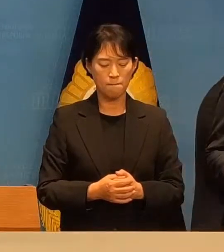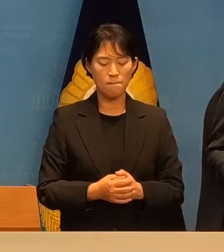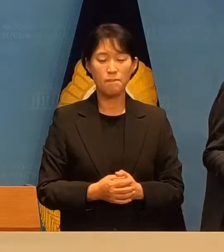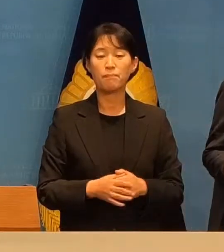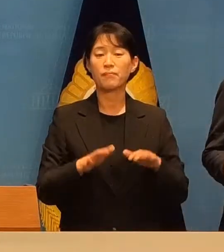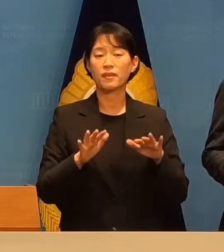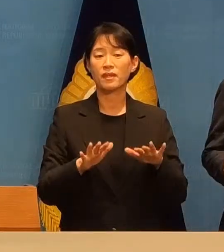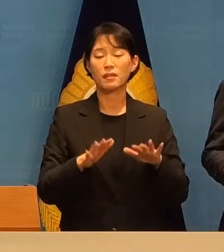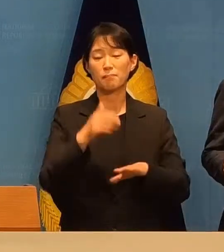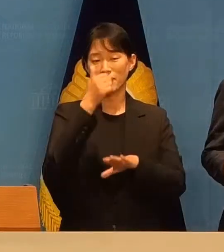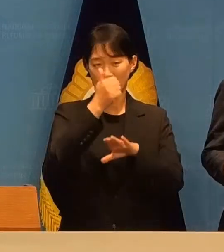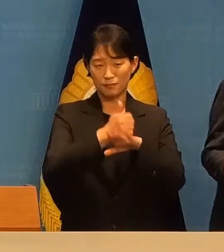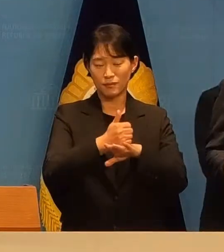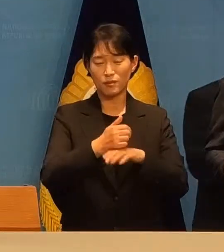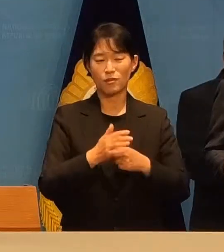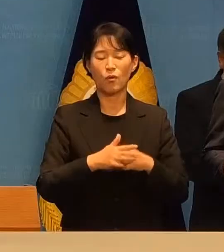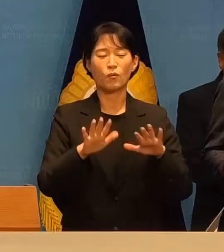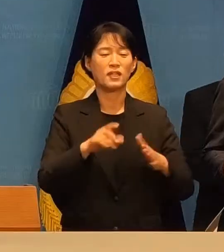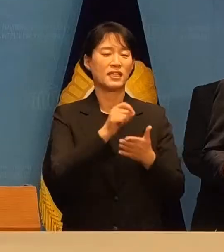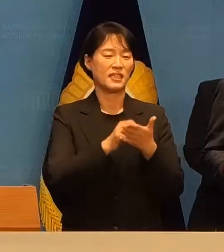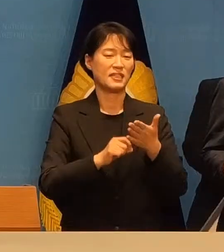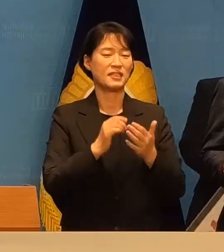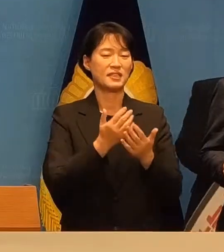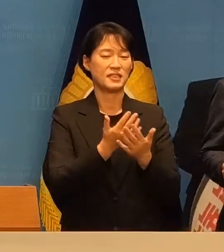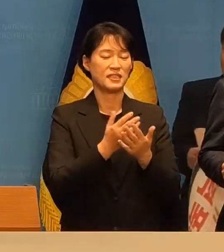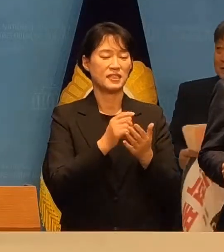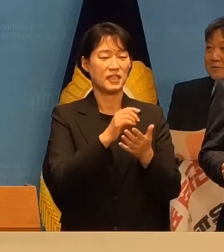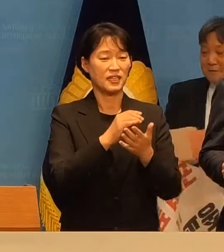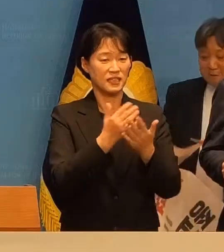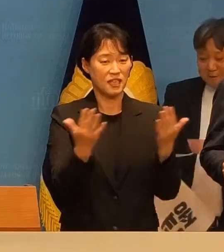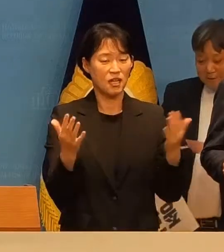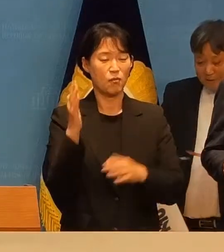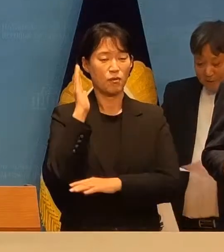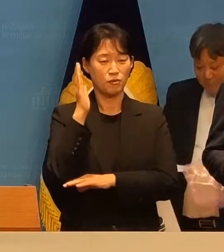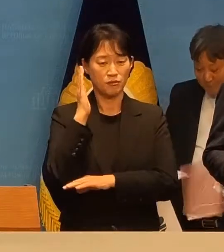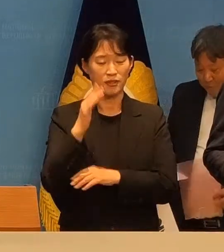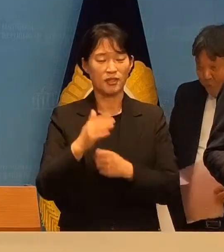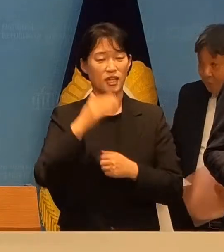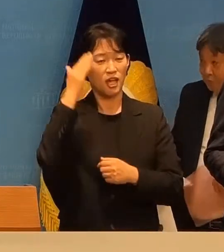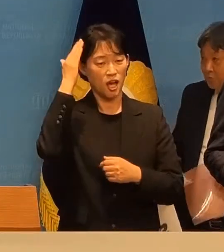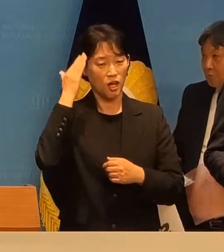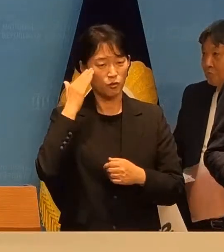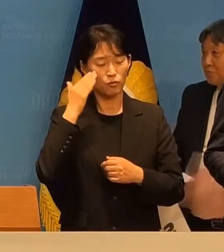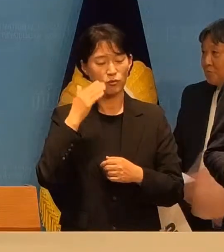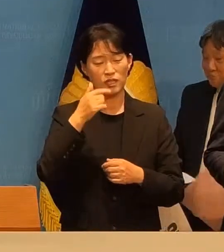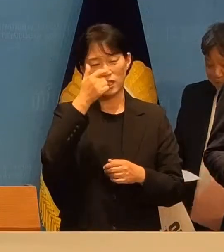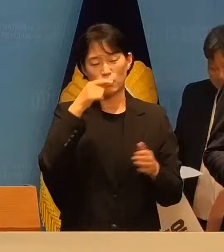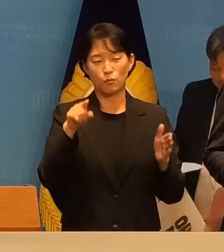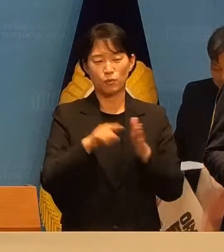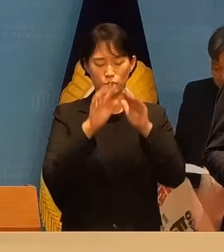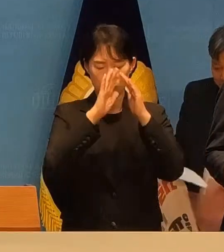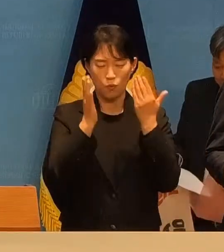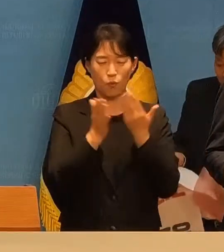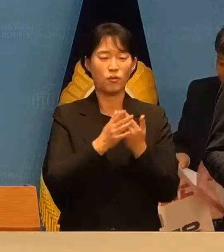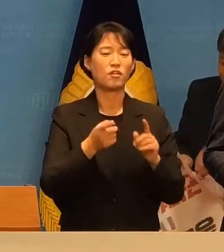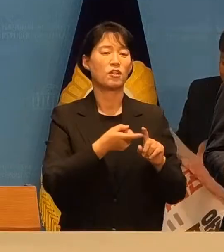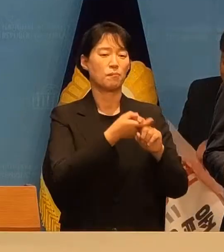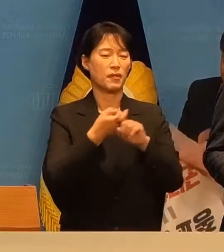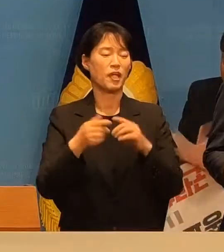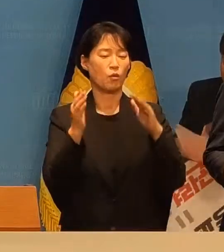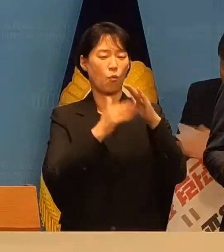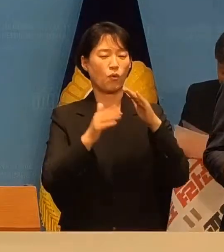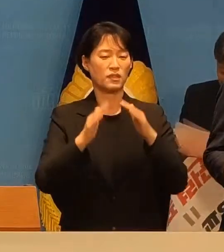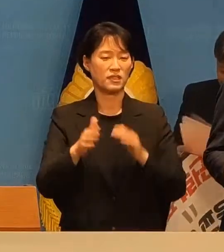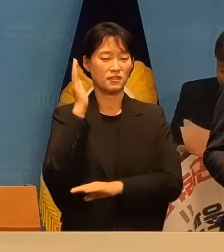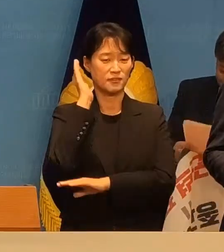네, 이제 마지막으로 오늘 기자회견에 대한민국 광역기독교 총연합회의 공식 성명서를